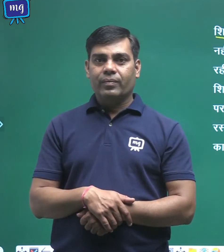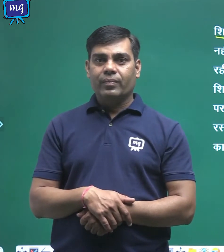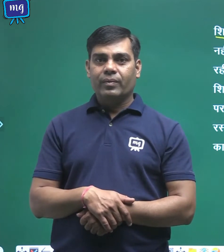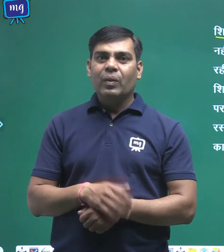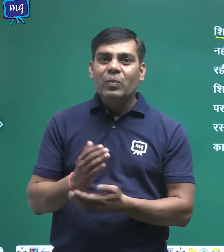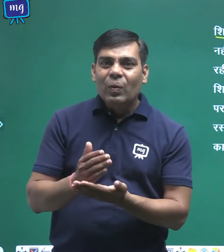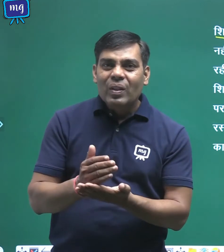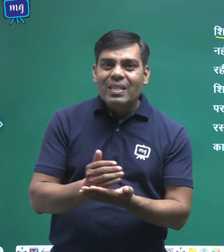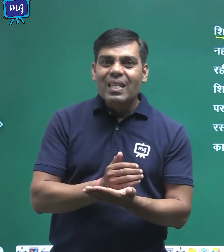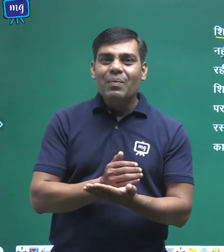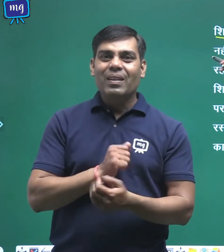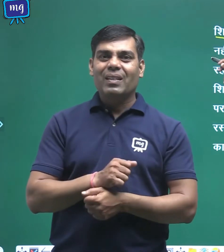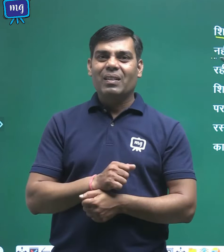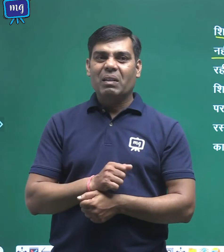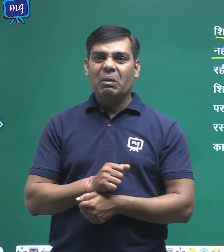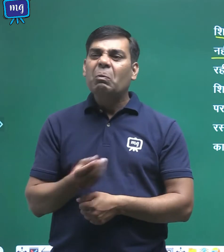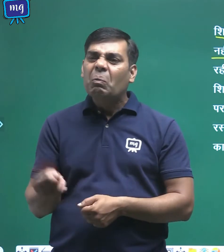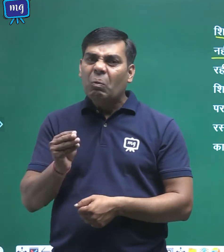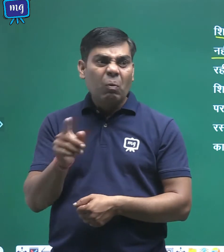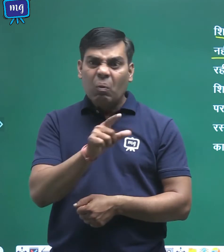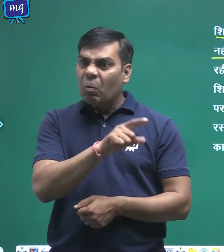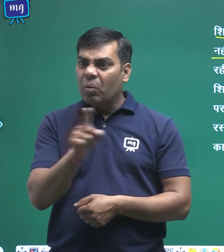बचाने कोई नहीं आया।